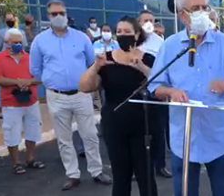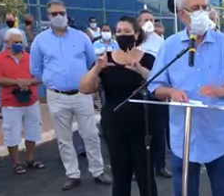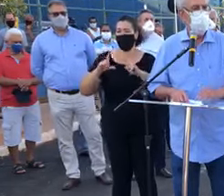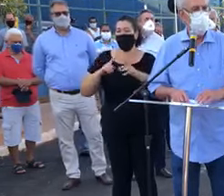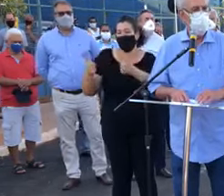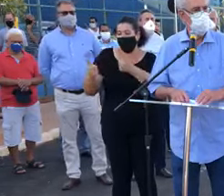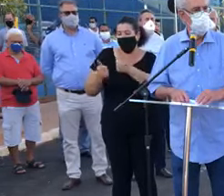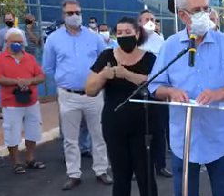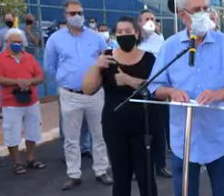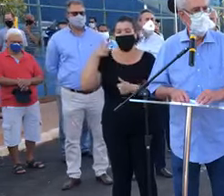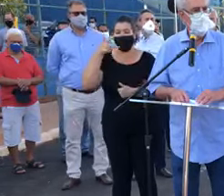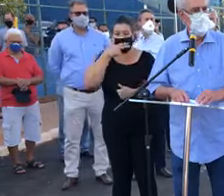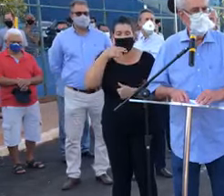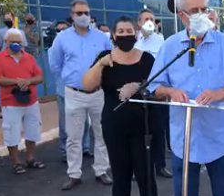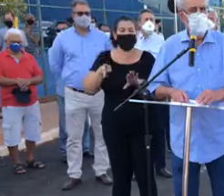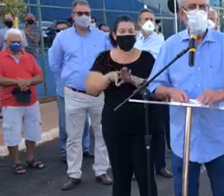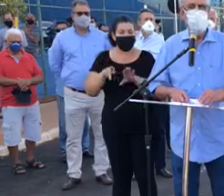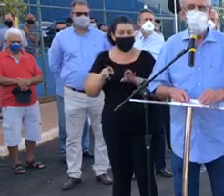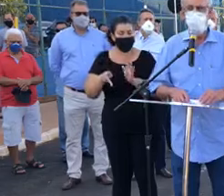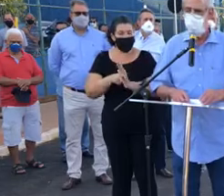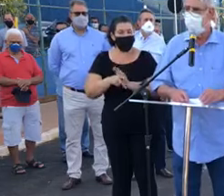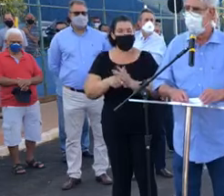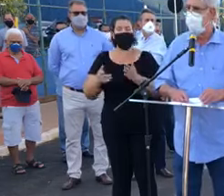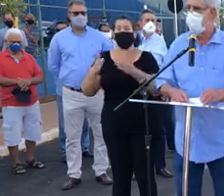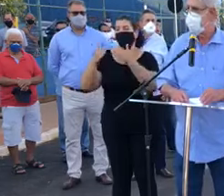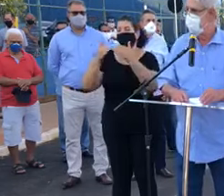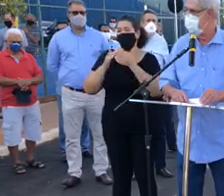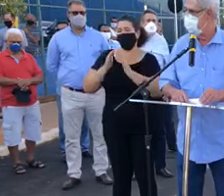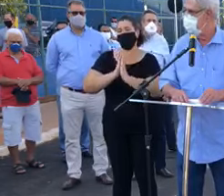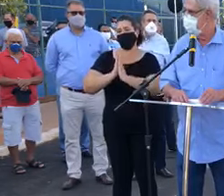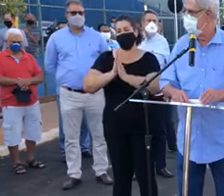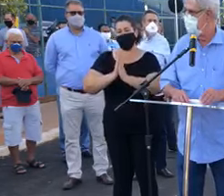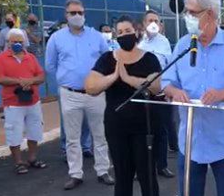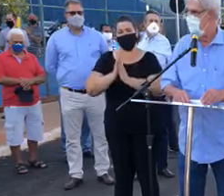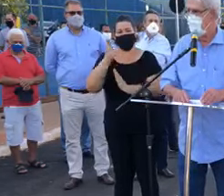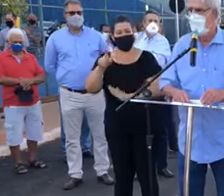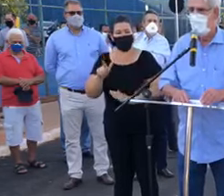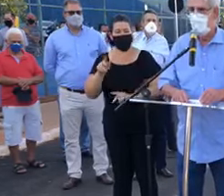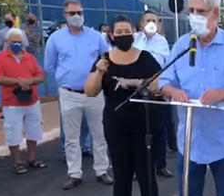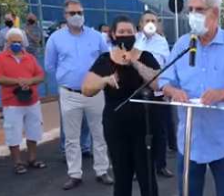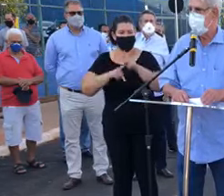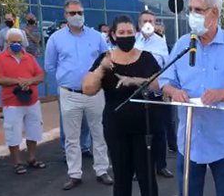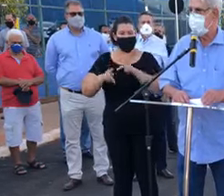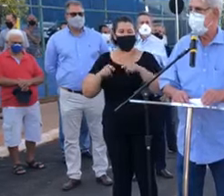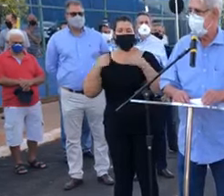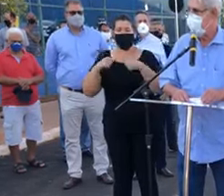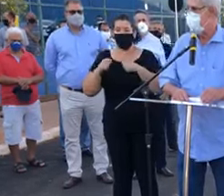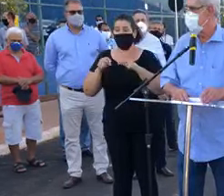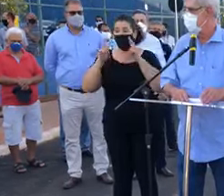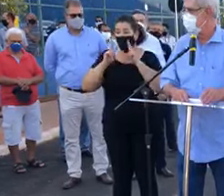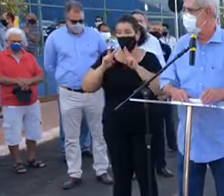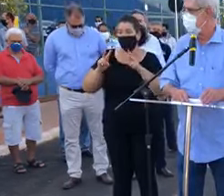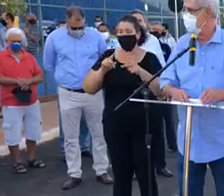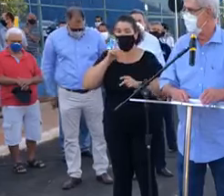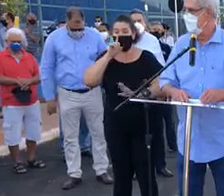encostado no Triângulo. Então eu vou fazer este apelo a vocês. Vamos ficar